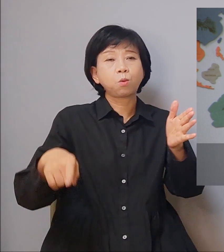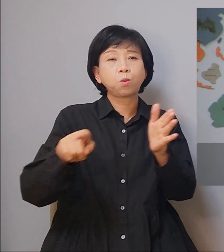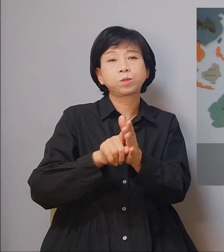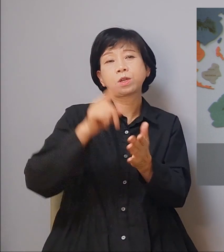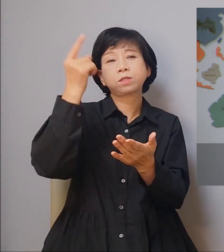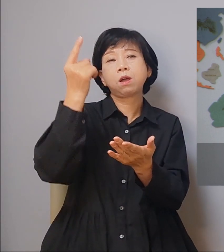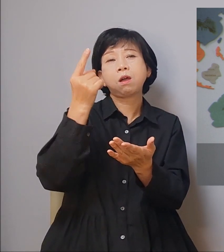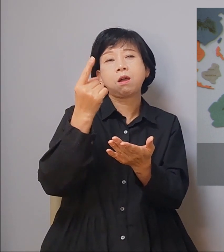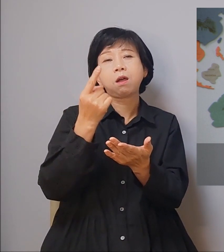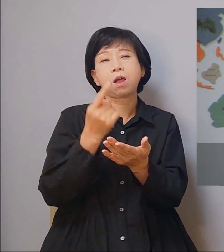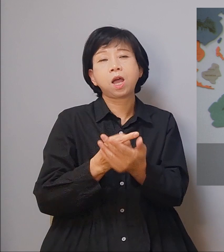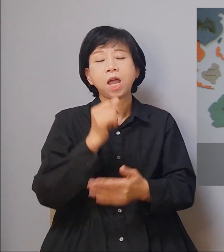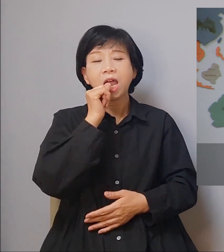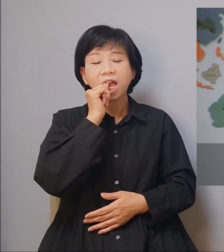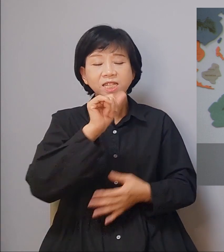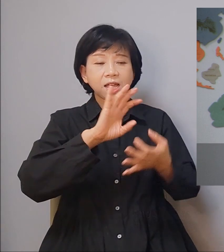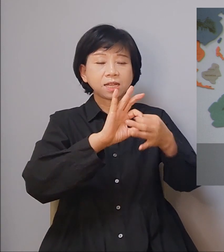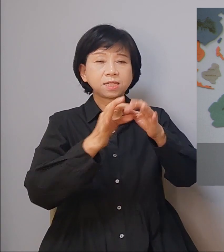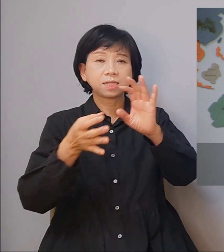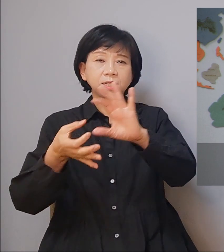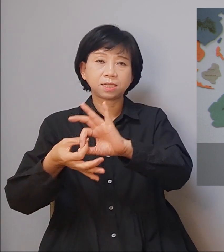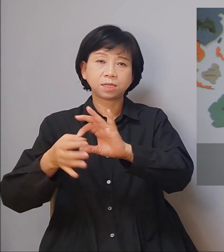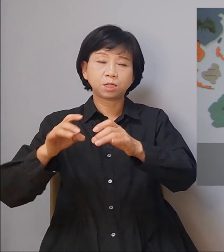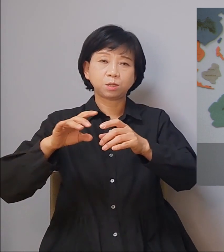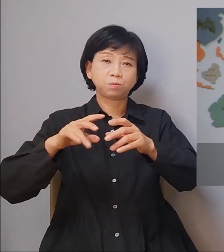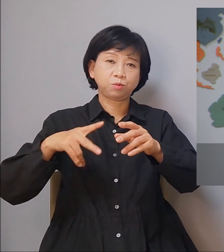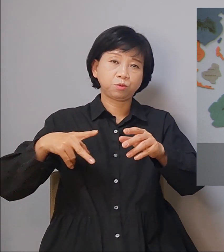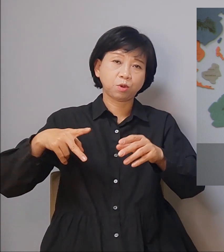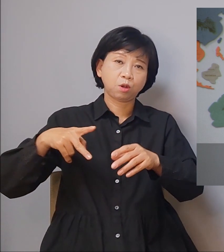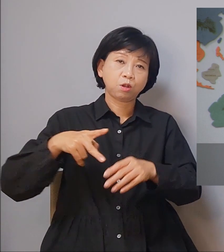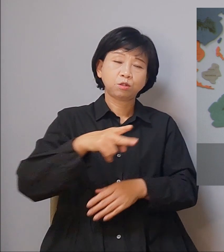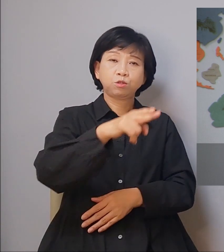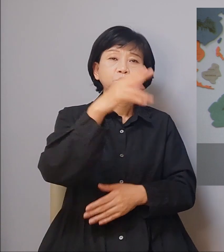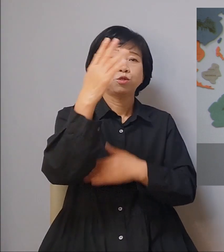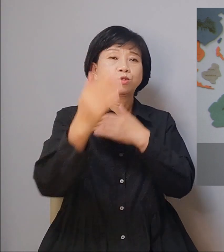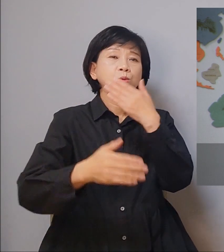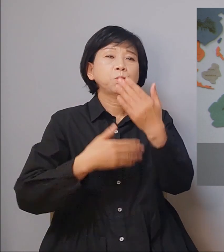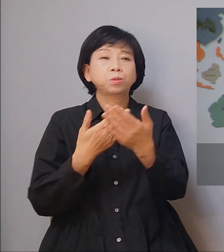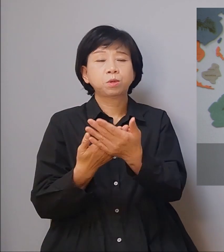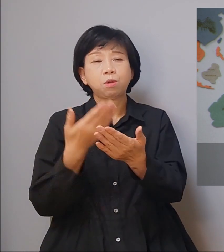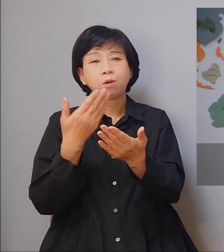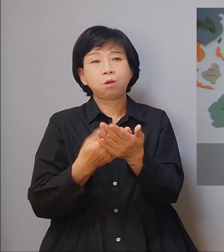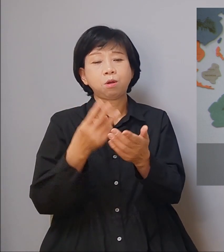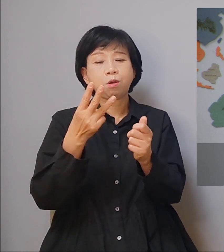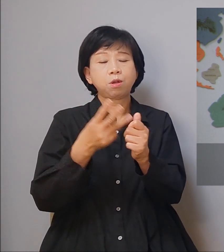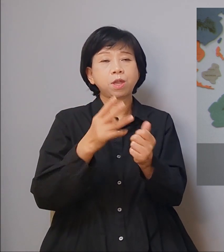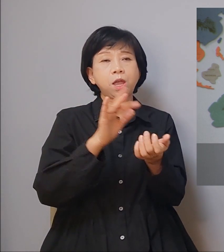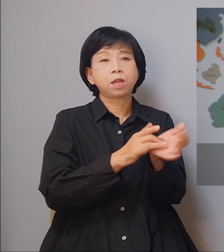위에 오셔서 사슬을 끊어주소서.